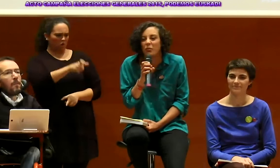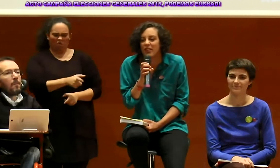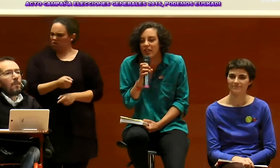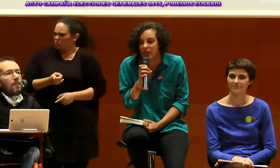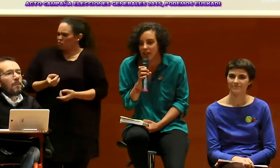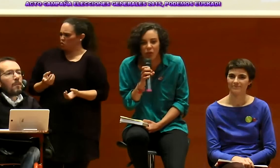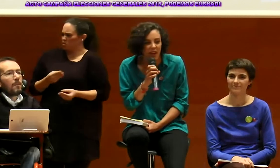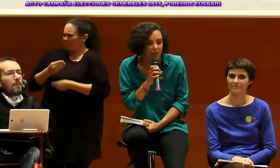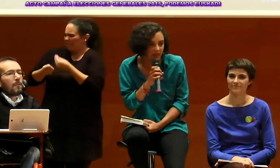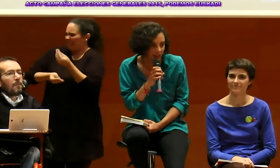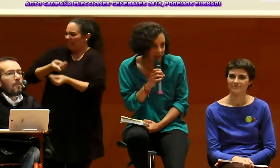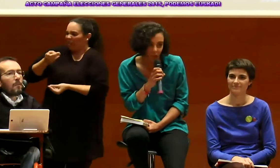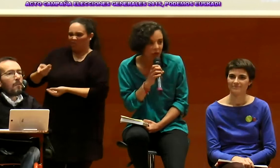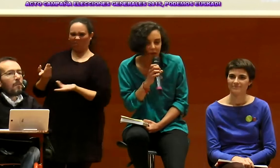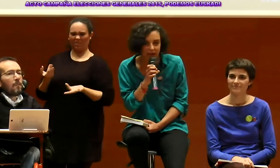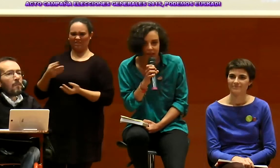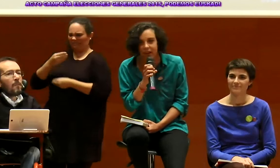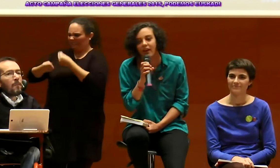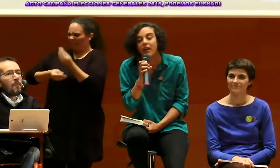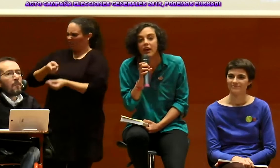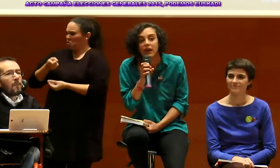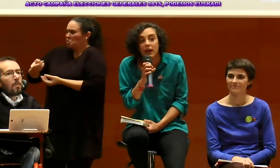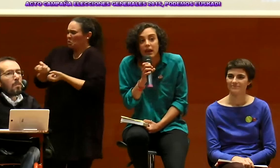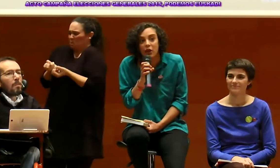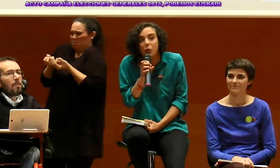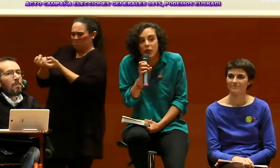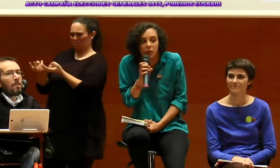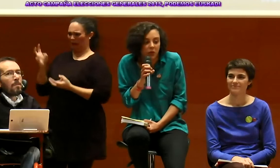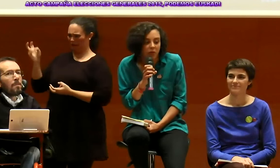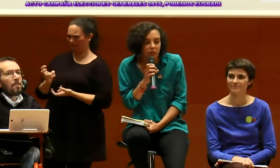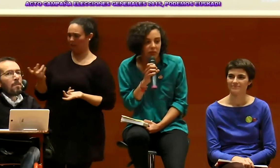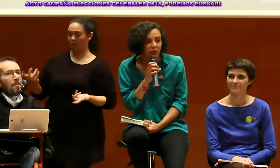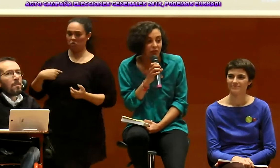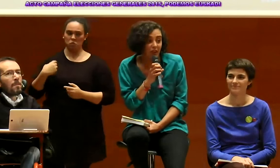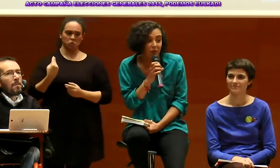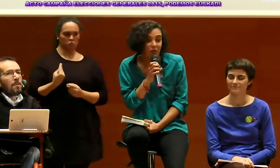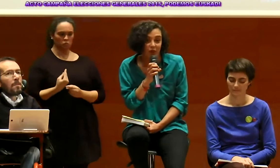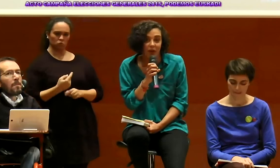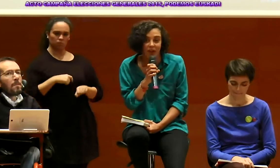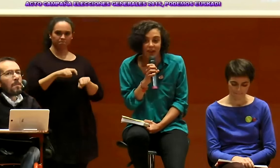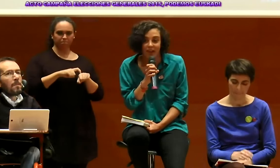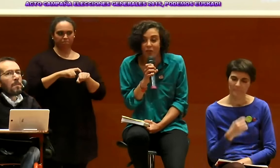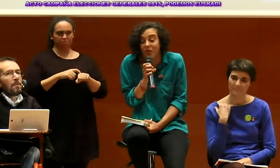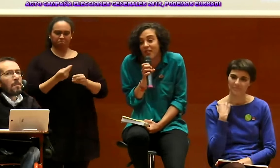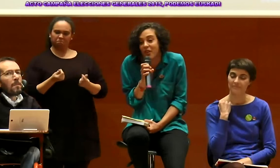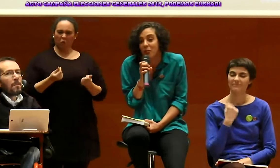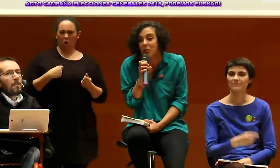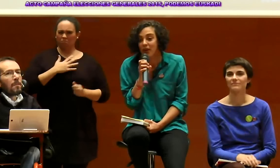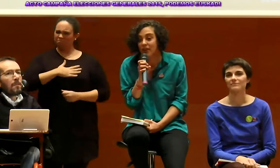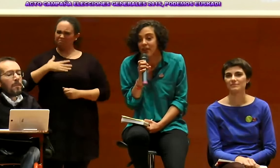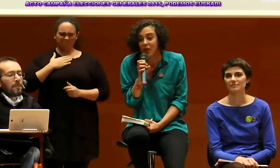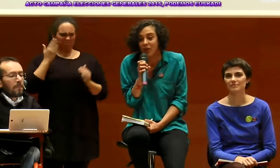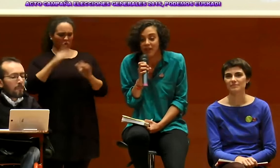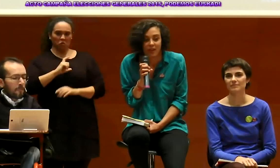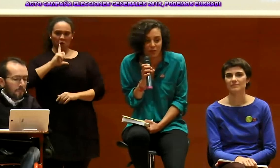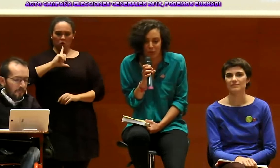tú qué pintas aquí? ¿Tú qué haces aquí? Tú no deberías estar aquí. Y claro, yo en un principio, te voy a confesar que me asustaba y que me hacía sentirme muy